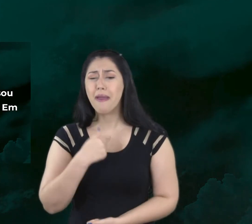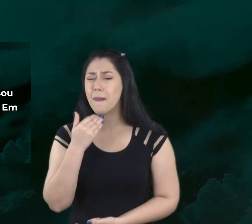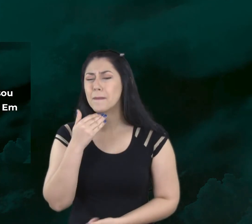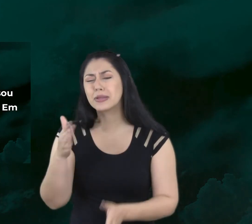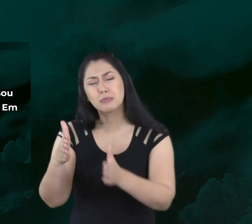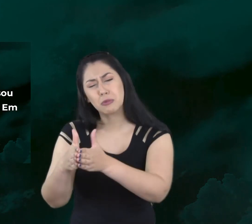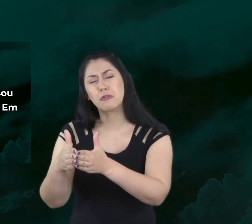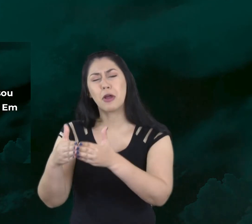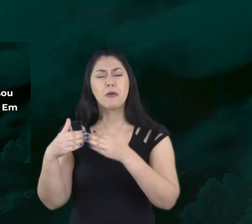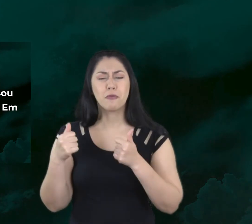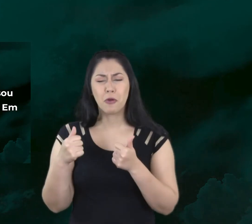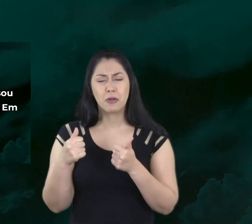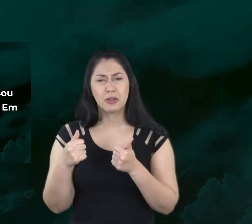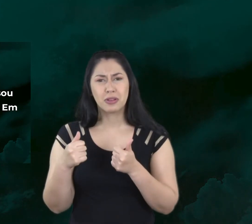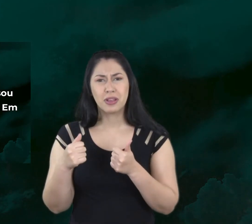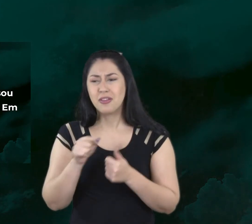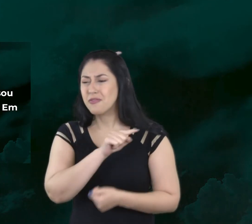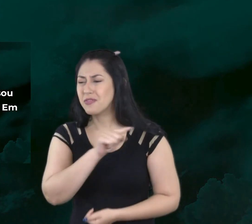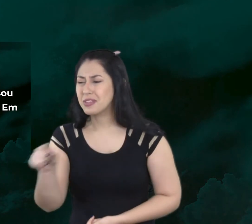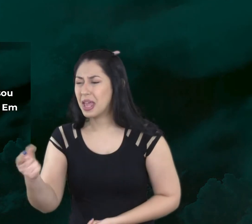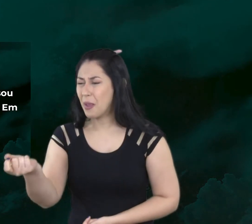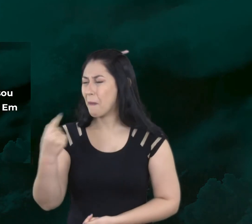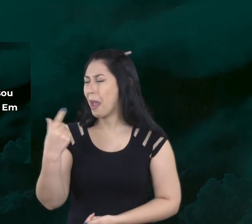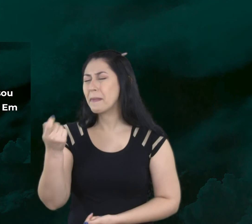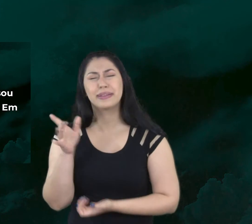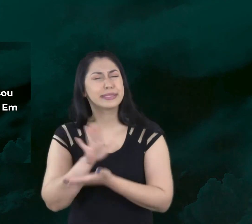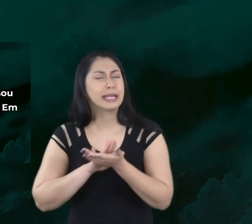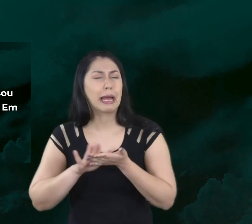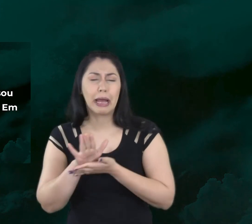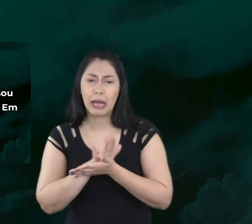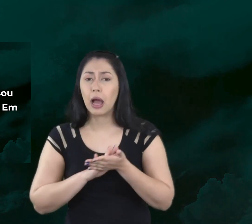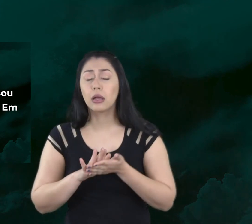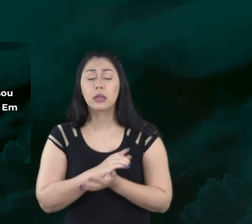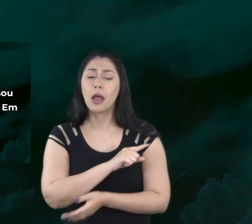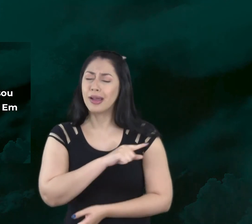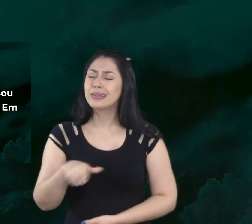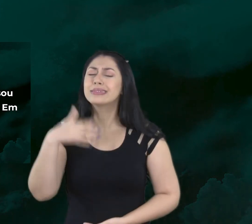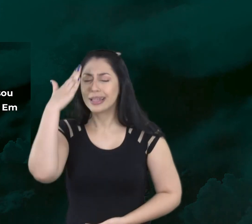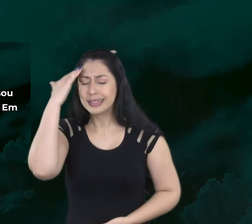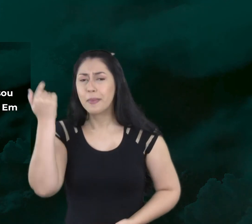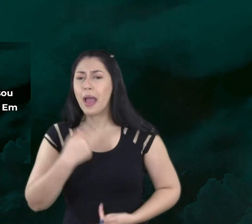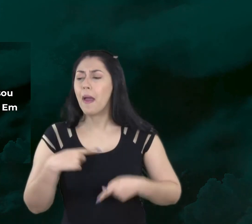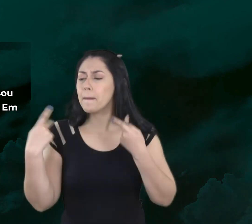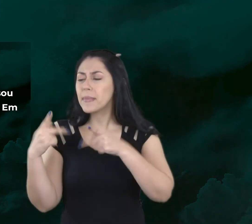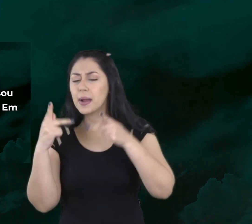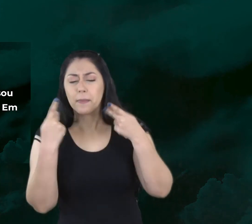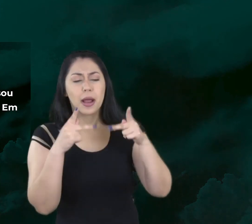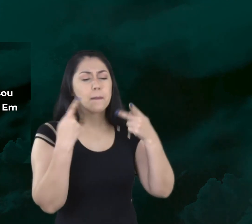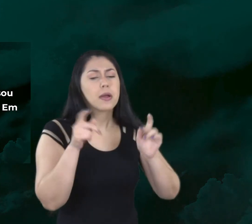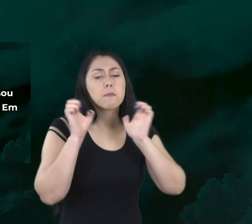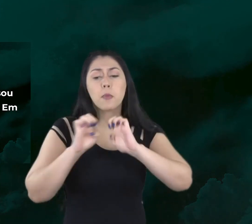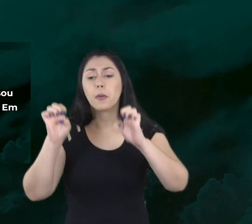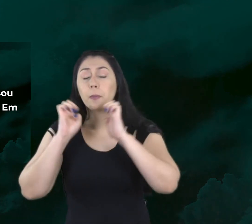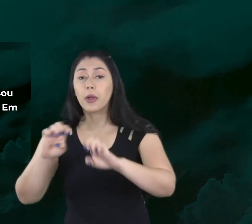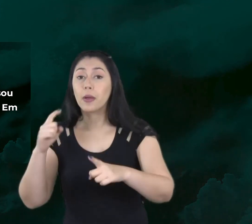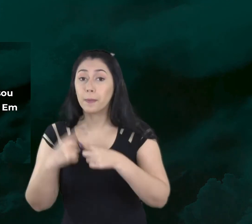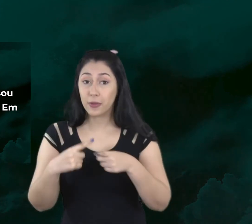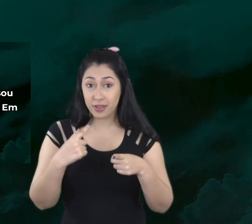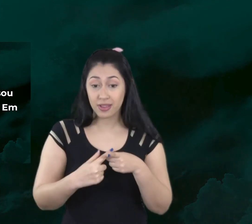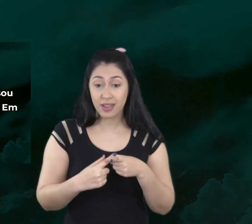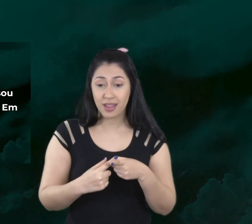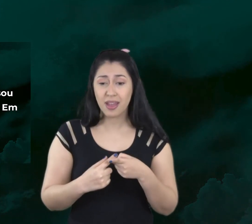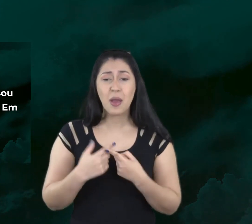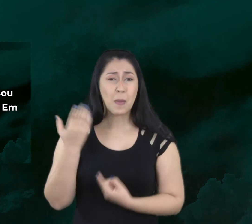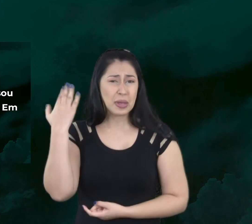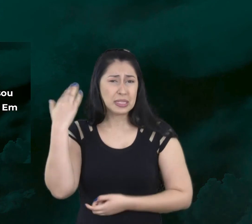nada me ofendesse. E vós sabeis que vos preguei o Evangelho a primeira vez por causa de uma